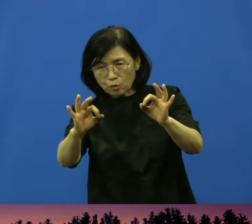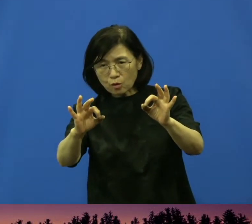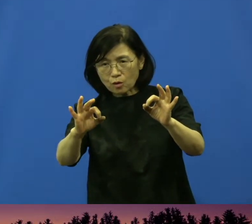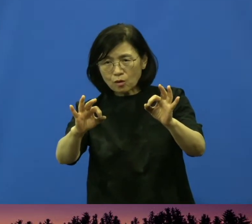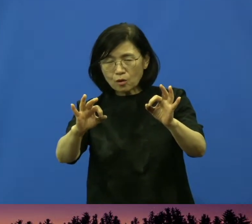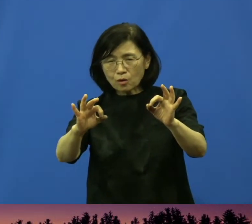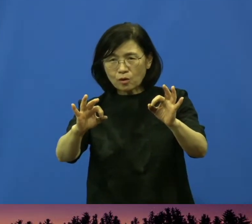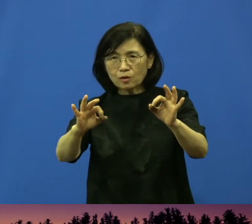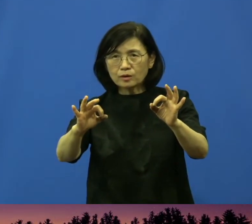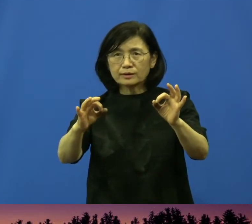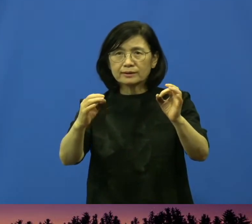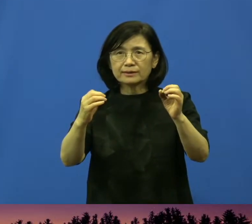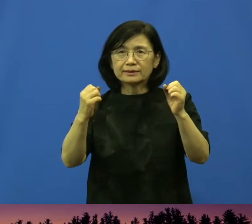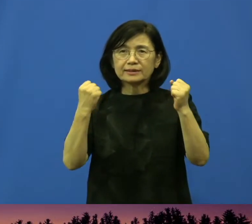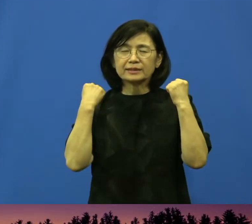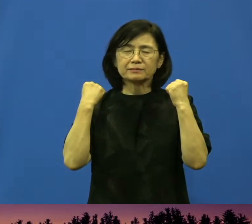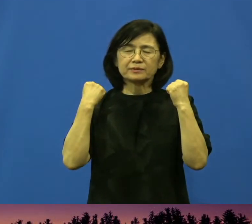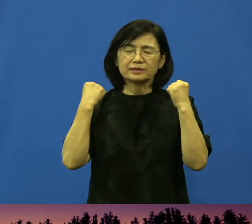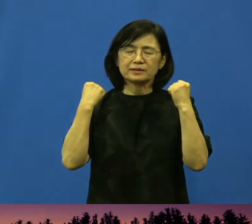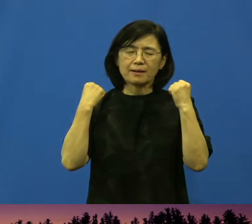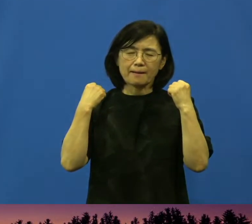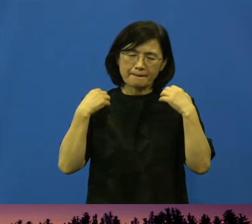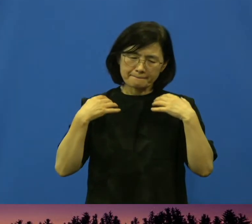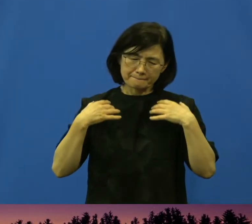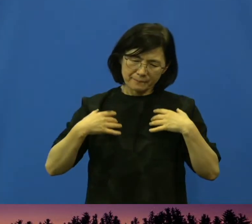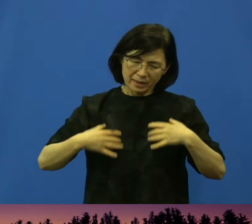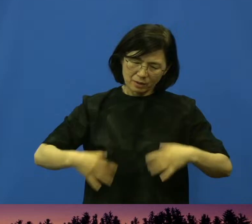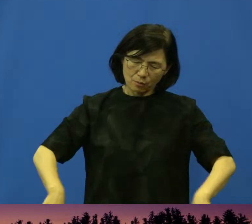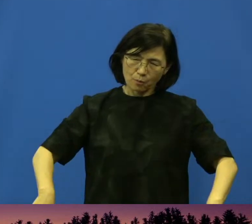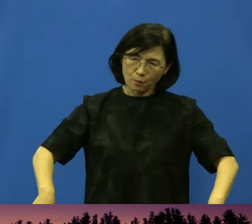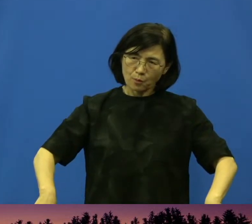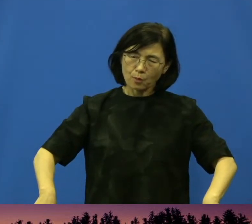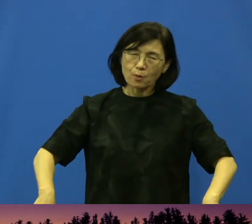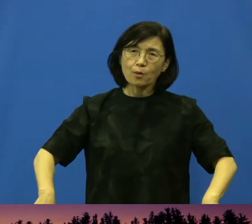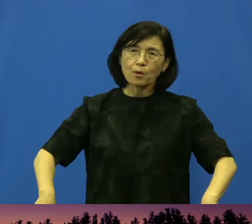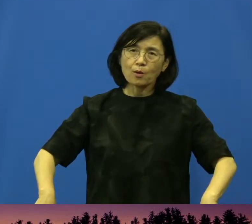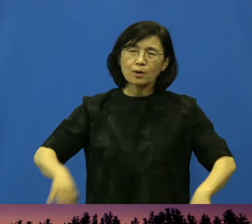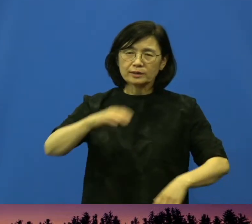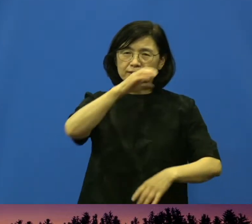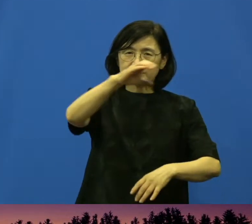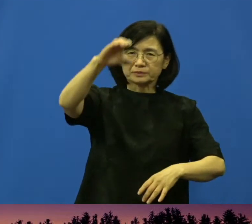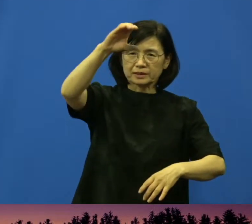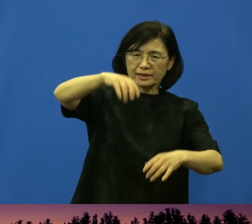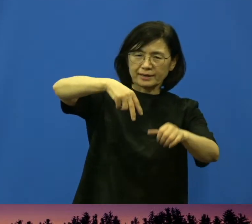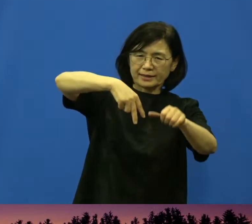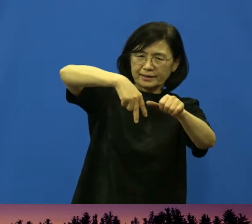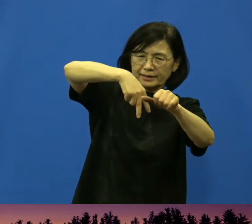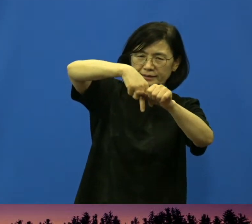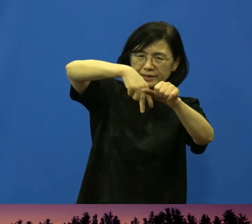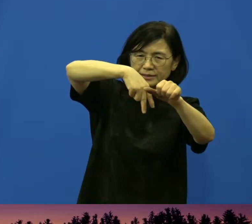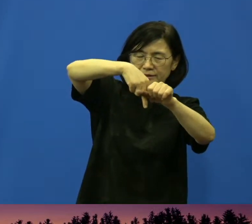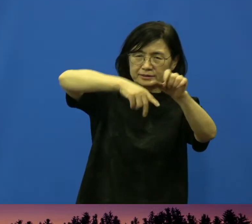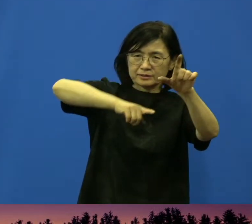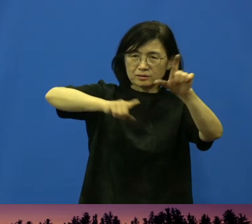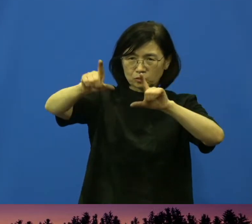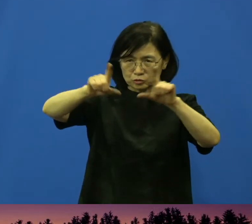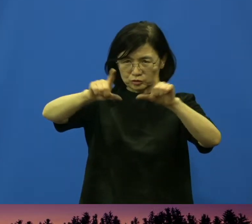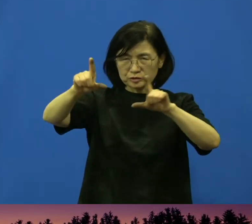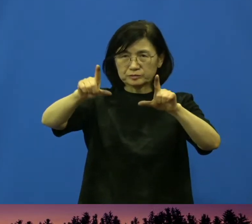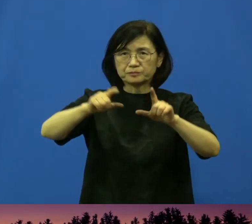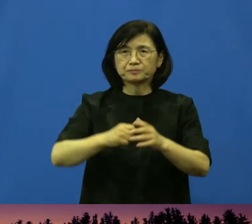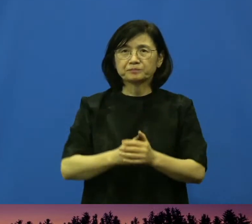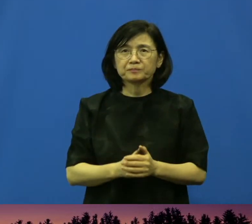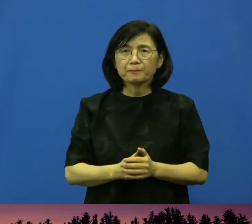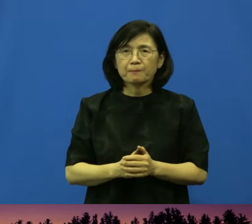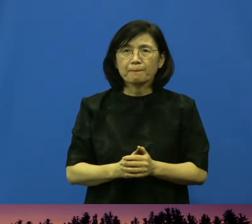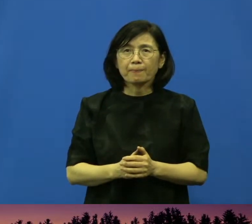힘을 뺄 수 있을 때까지 다 빼신 거예요. 근데 여러분, 십자가에 달리신 예수에서 힘을 느끼지 않습니다. 근데 그 힘을